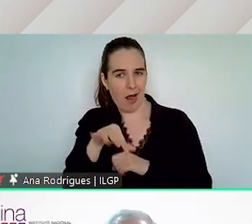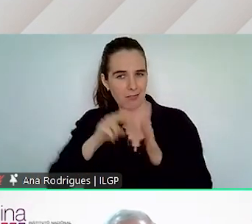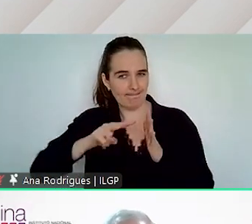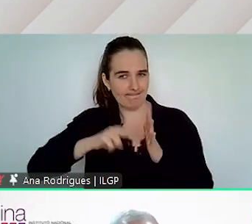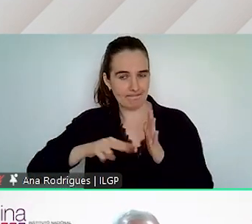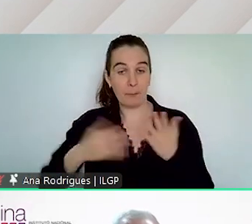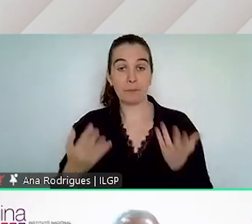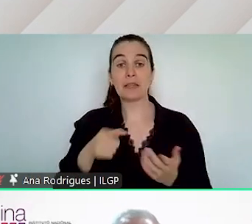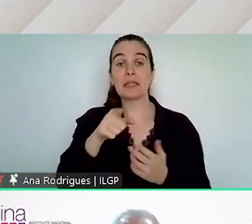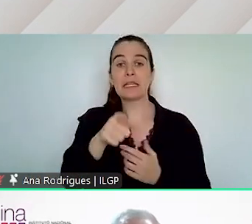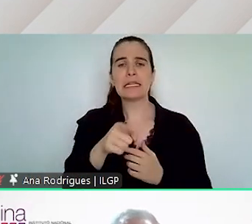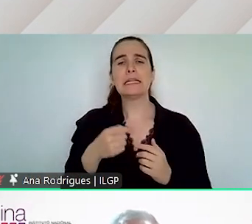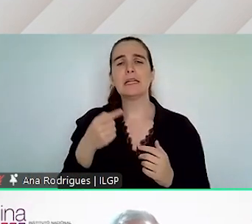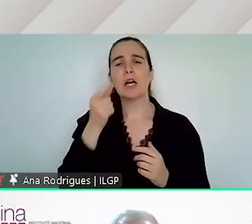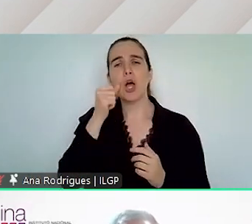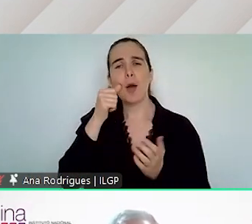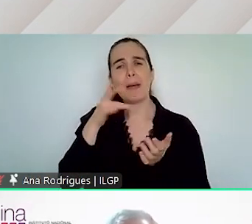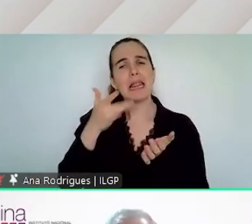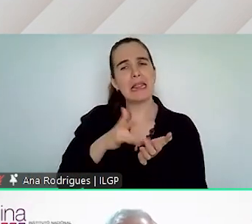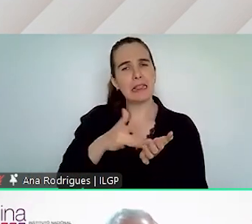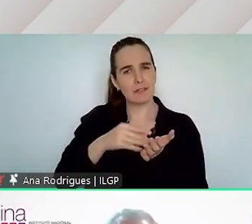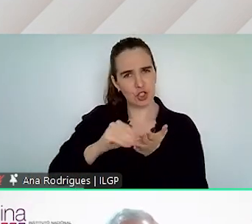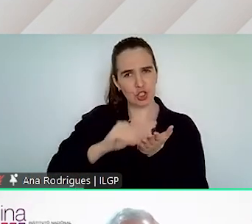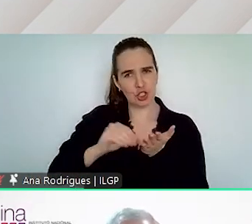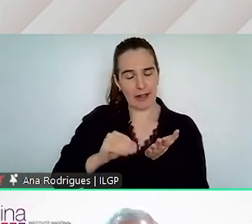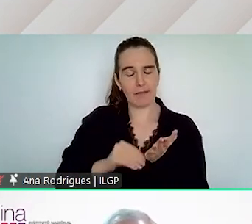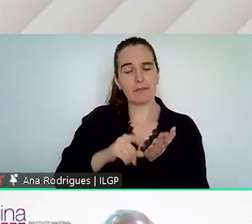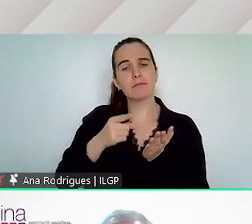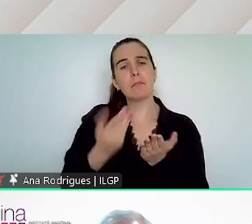que seria ou que será uma sociedade sem rede.